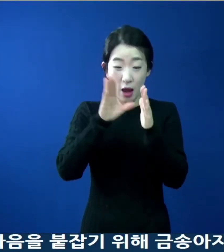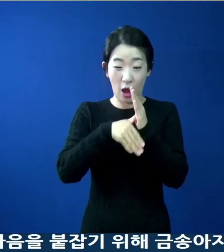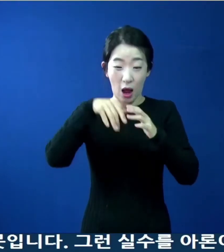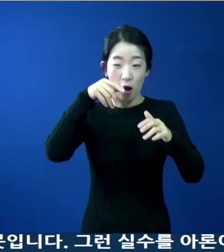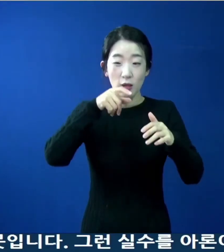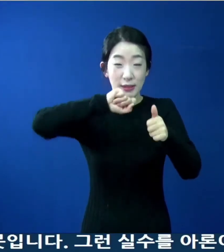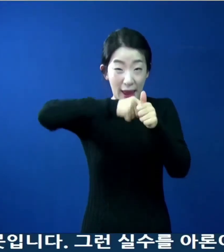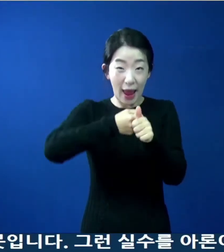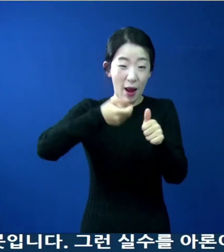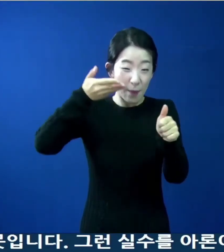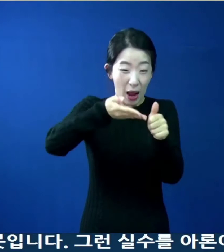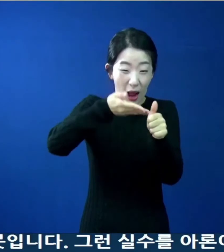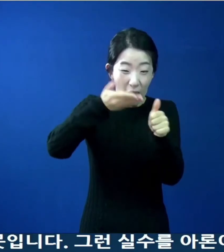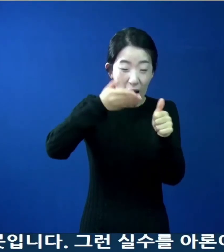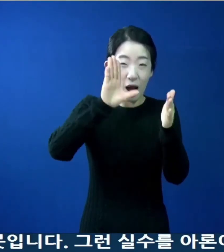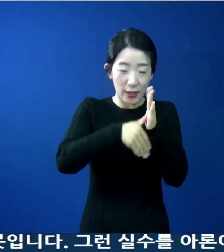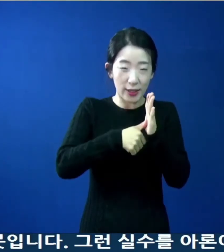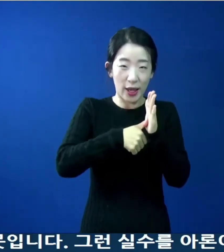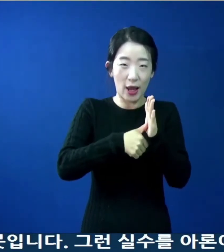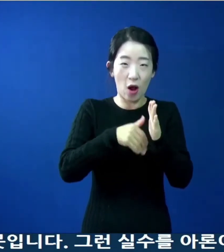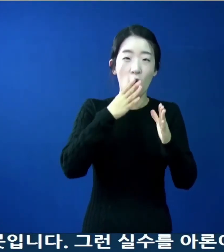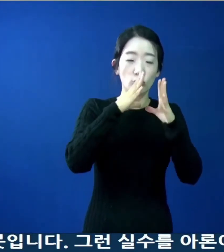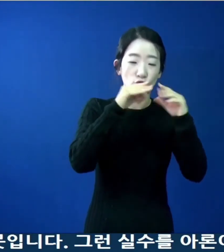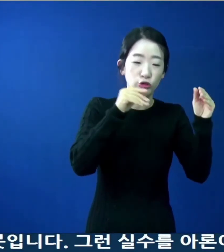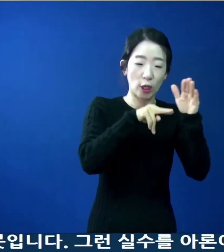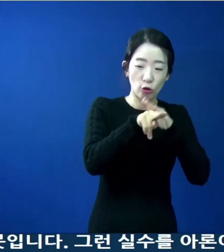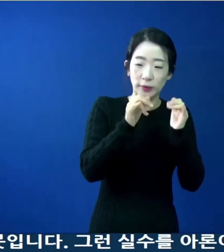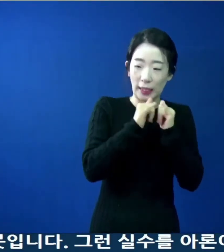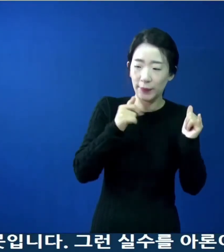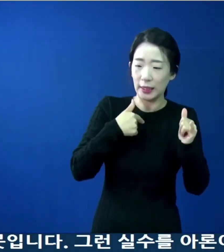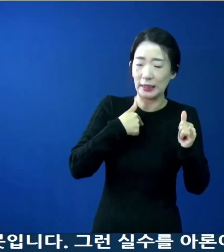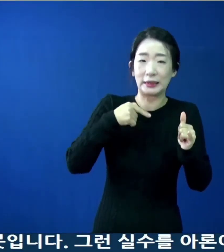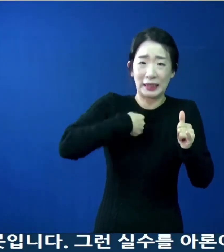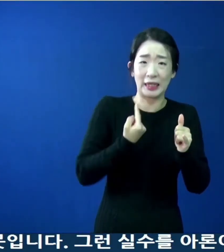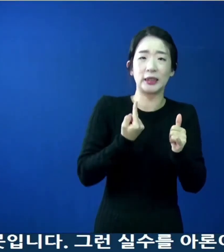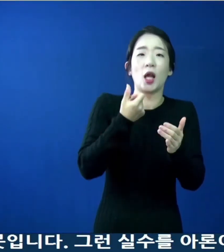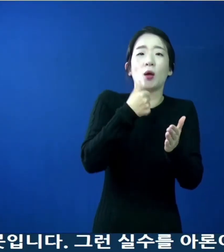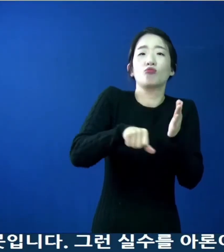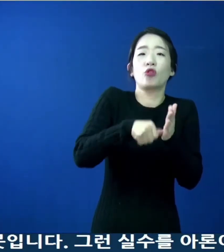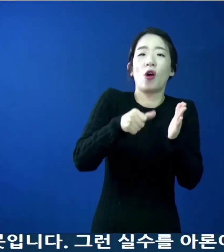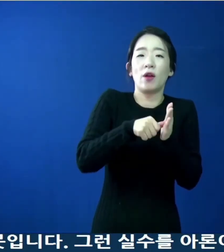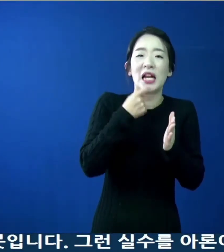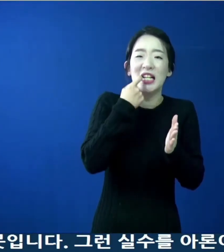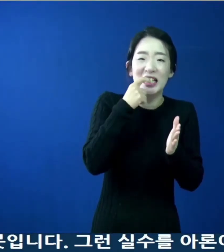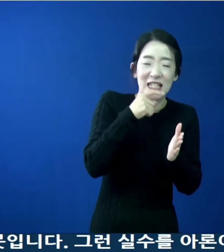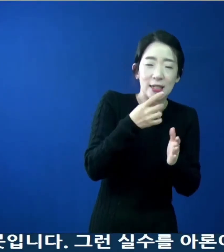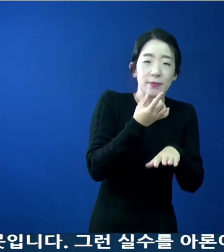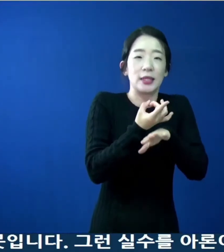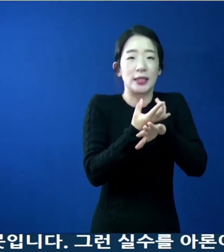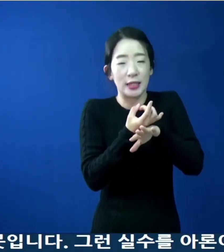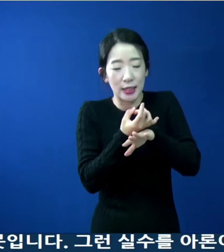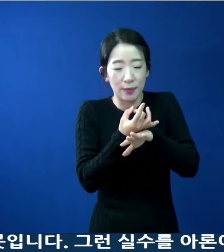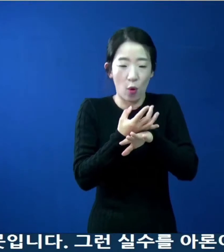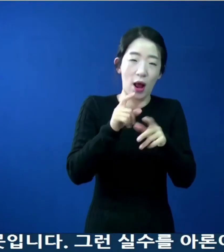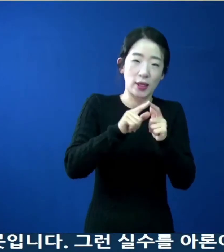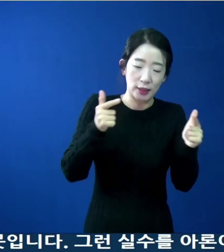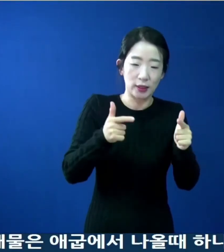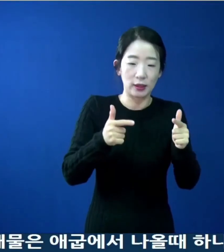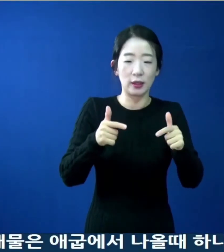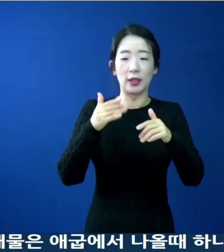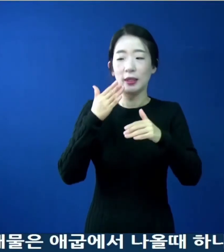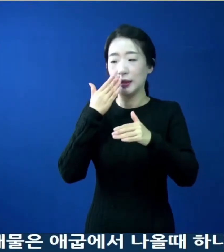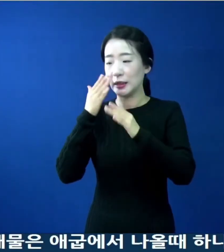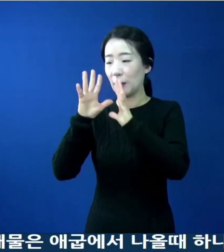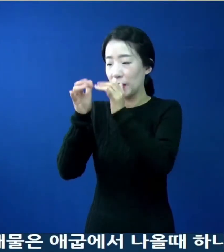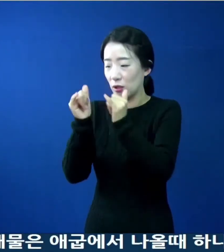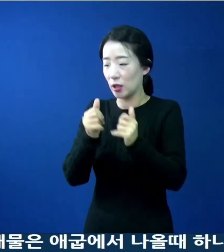빨리 가십시오, 그 빨리 가라고 자기네 폐물들을, 금은 보화들을 하나님의 백성 이스라엘 사람들에게